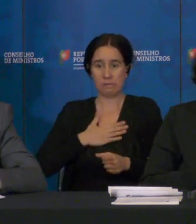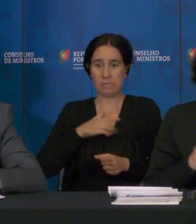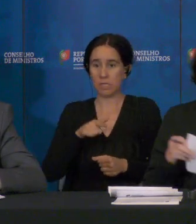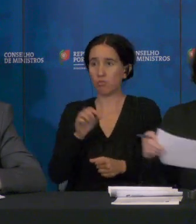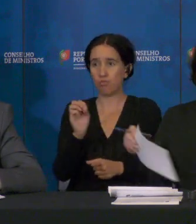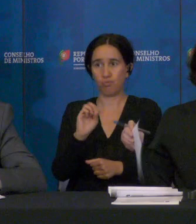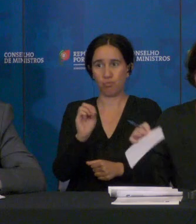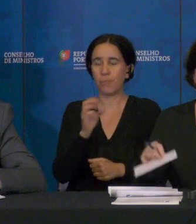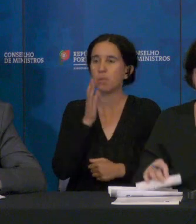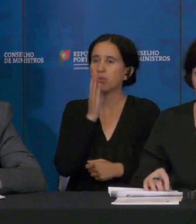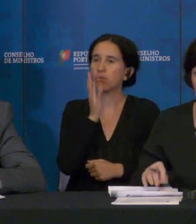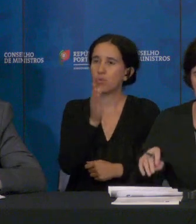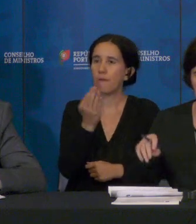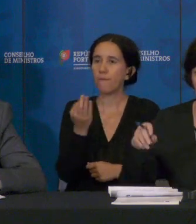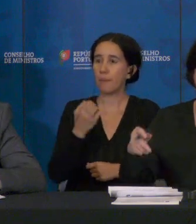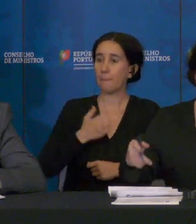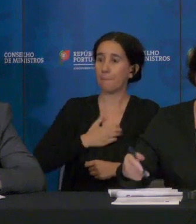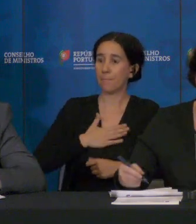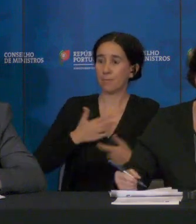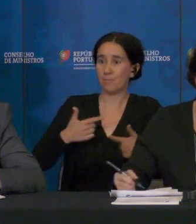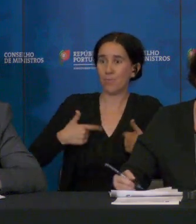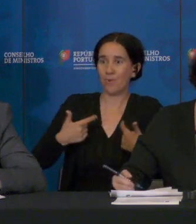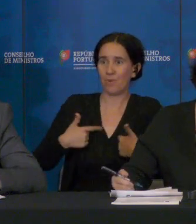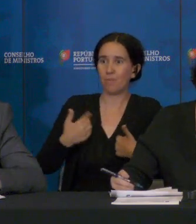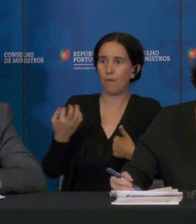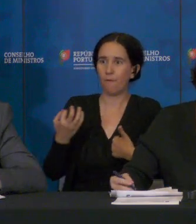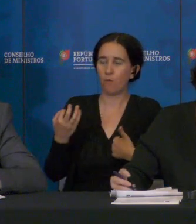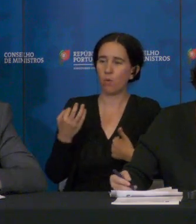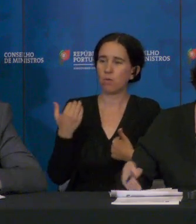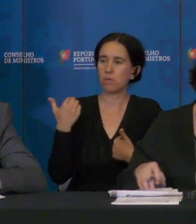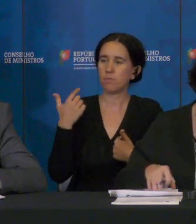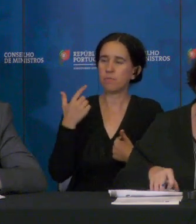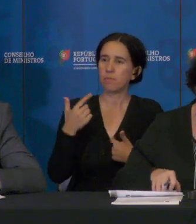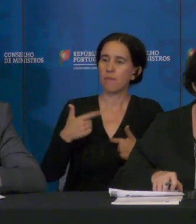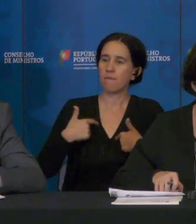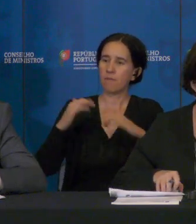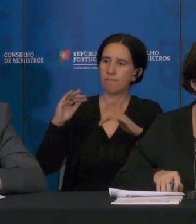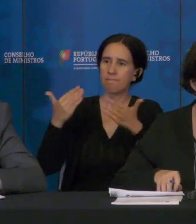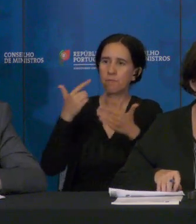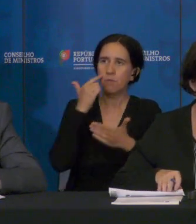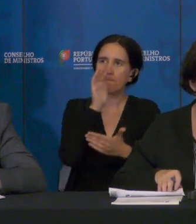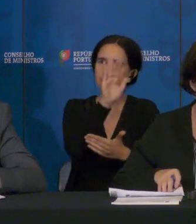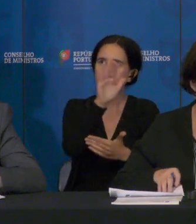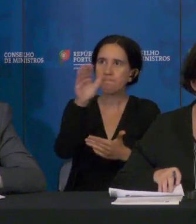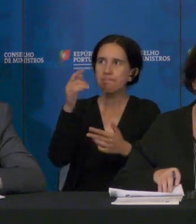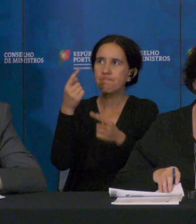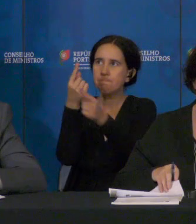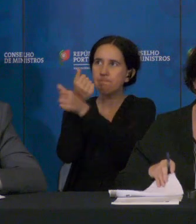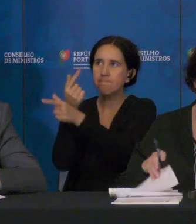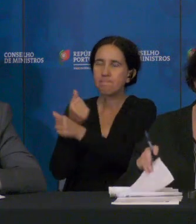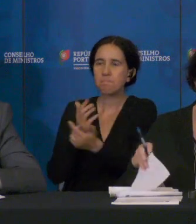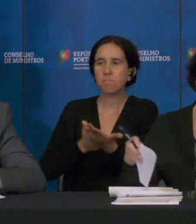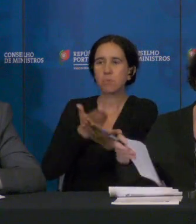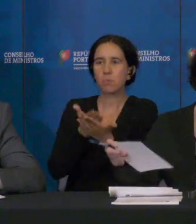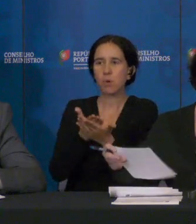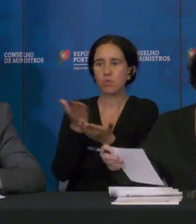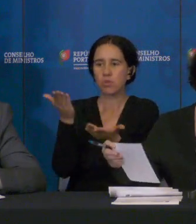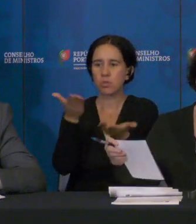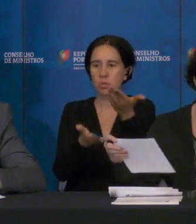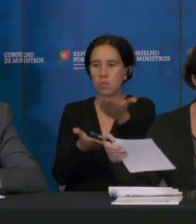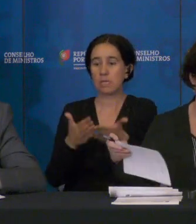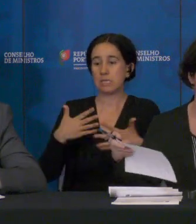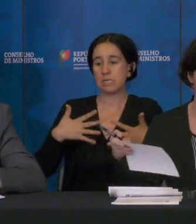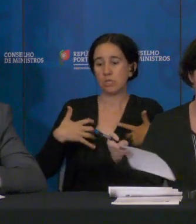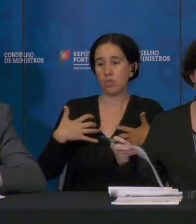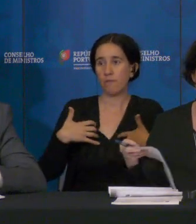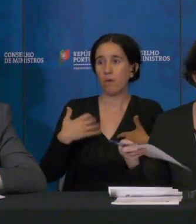disse, foi a própria empresa que tomou a iniciativa de sondar interessados e de receber propostas. Na sexta-feira